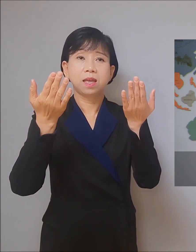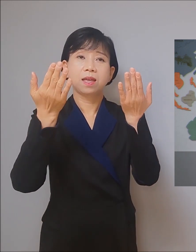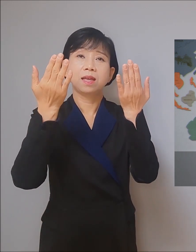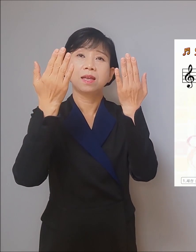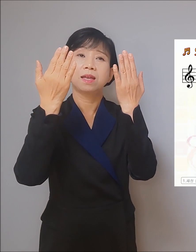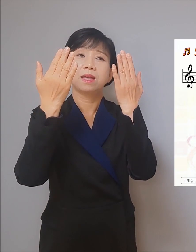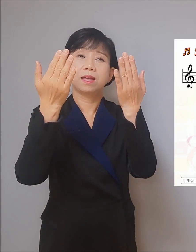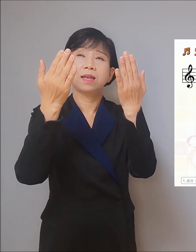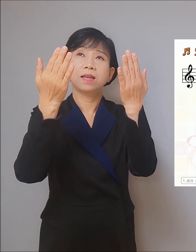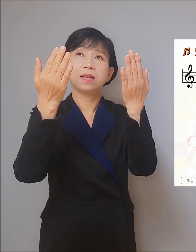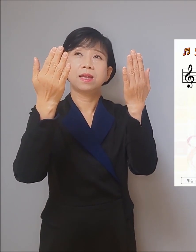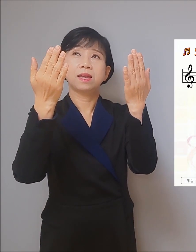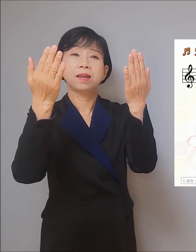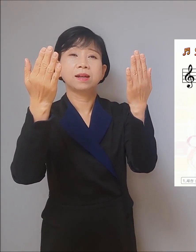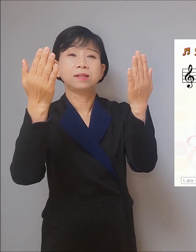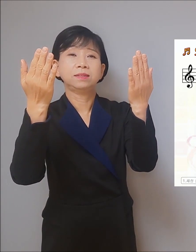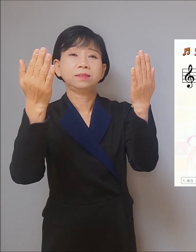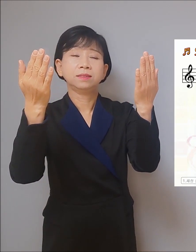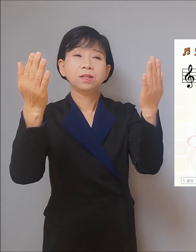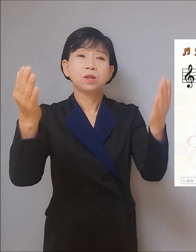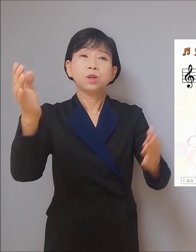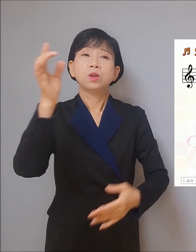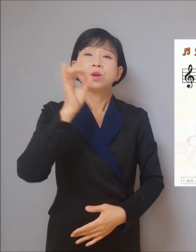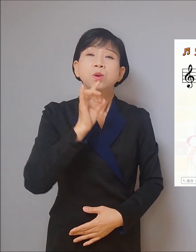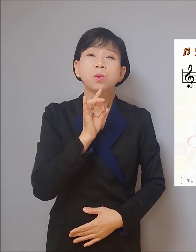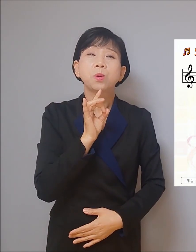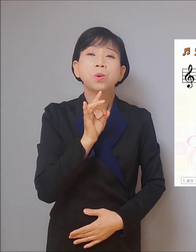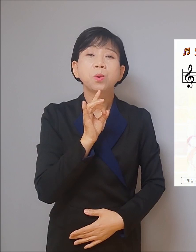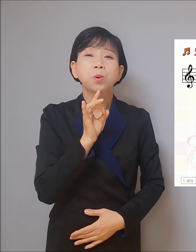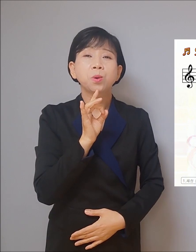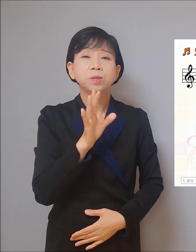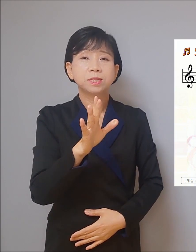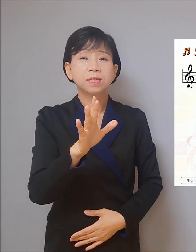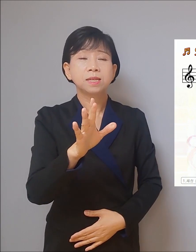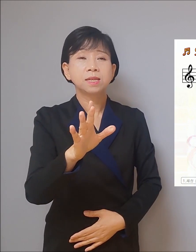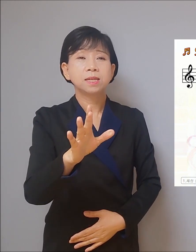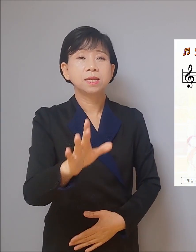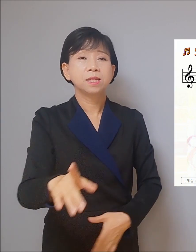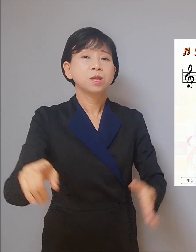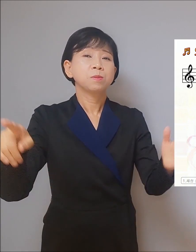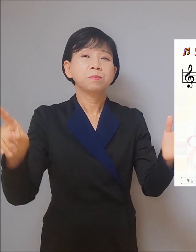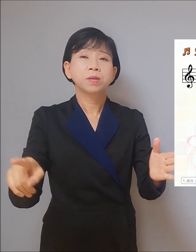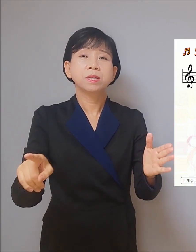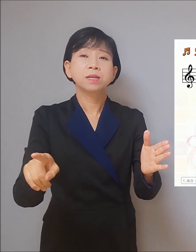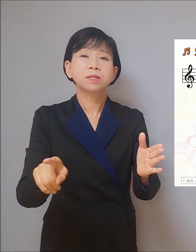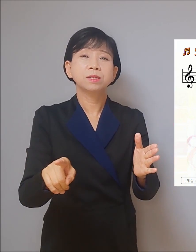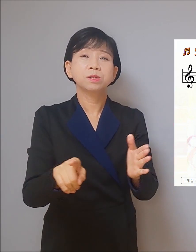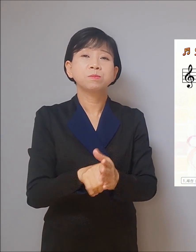다해 오직